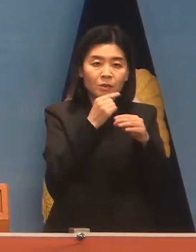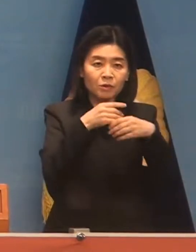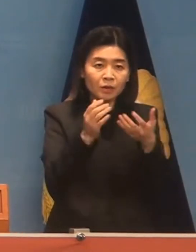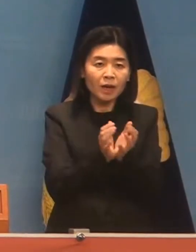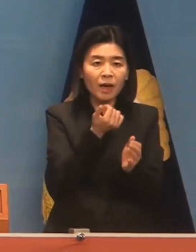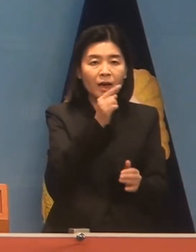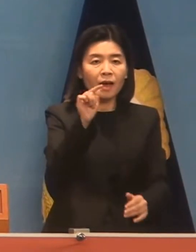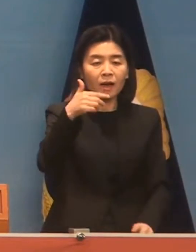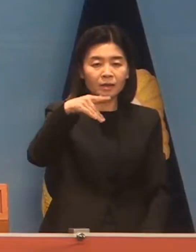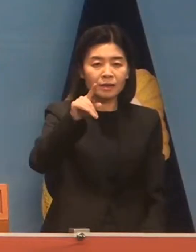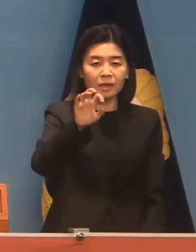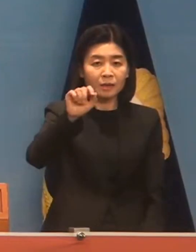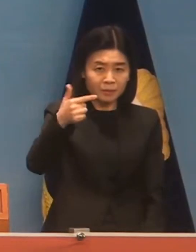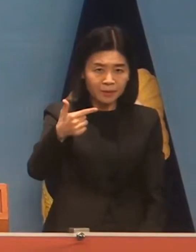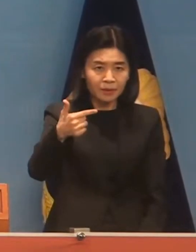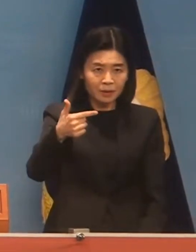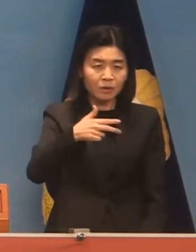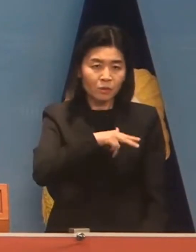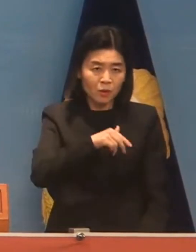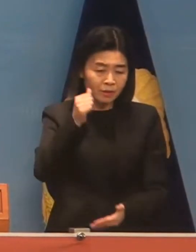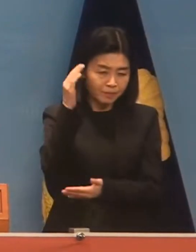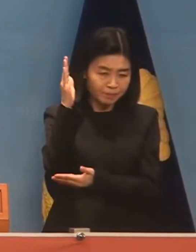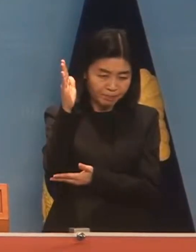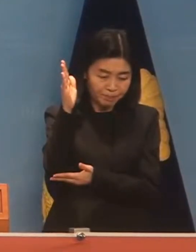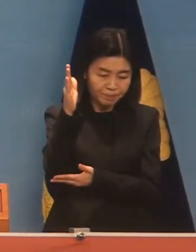국회의원님의 모두 발언 듣겠습니다.